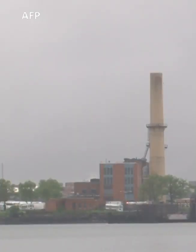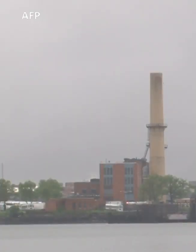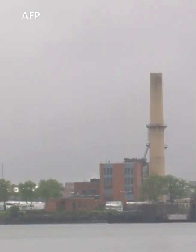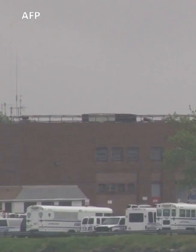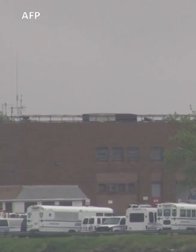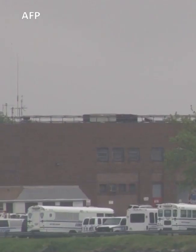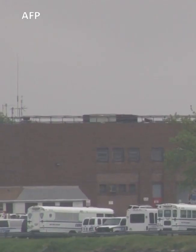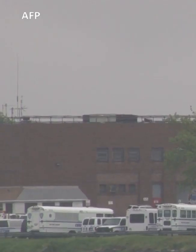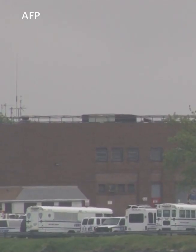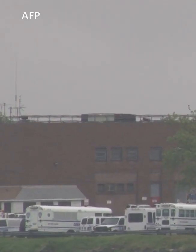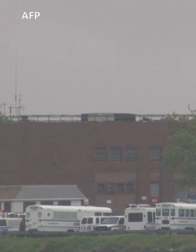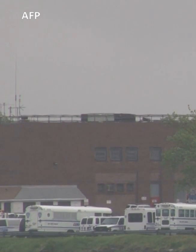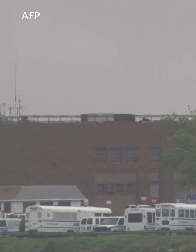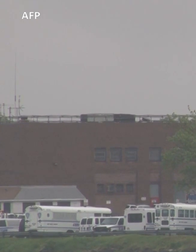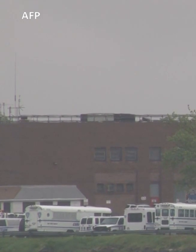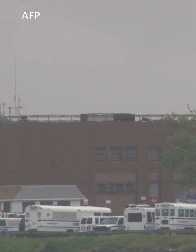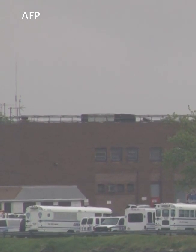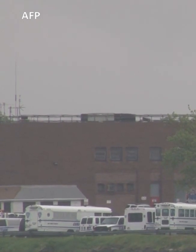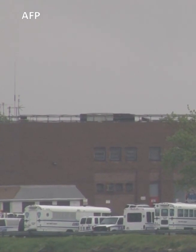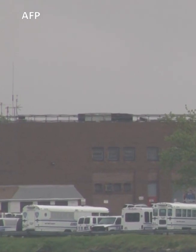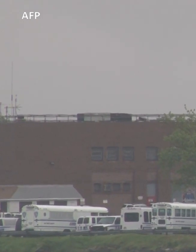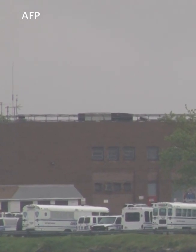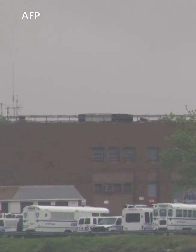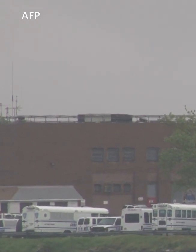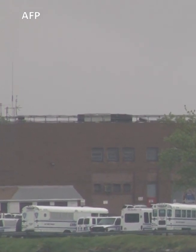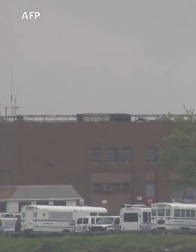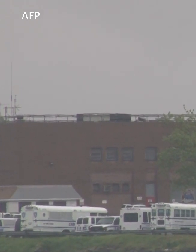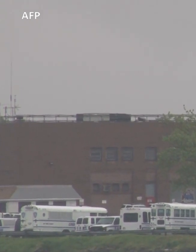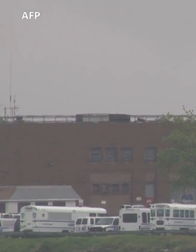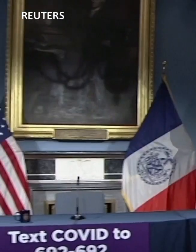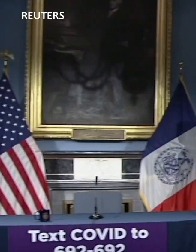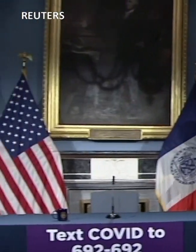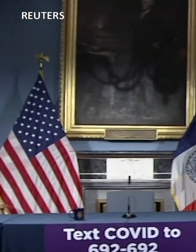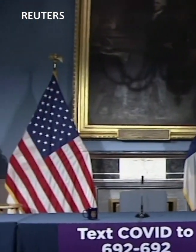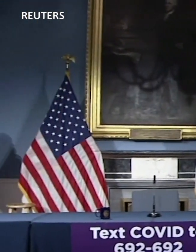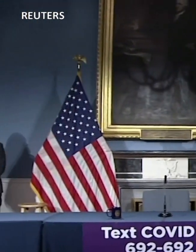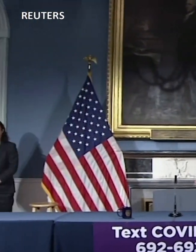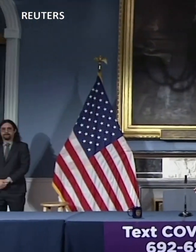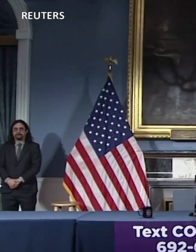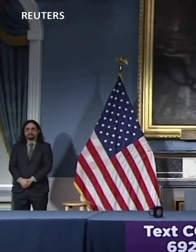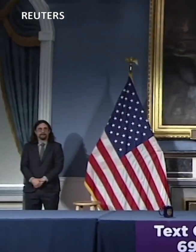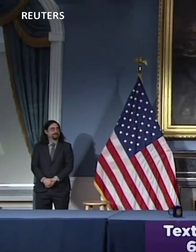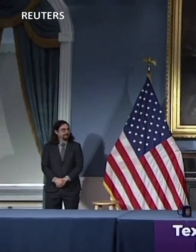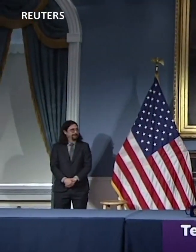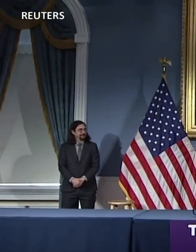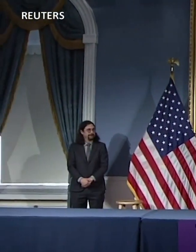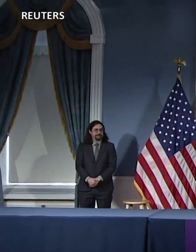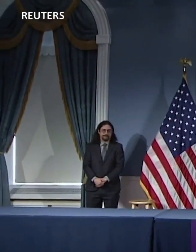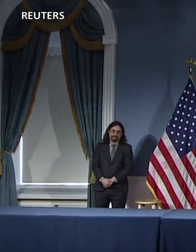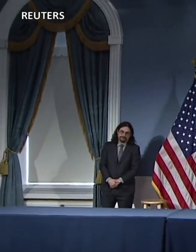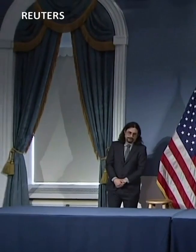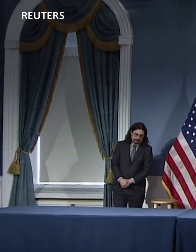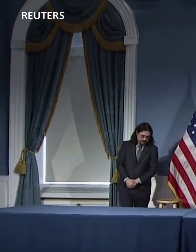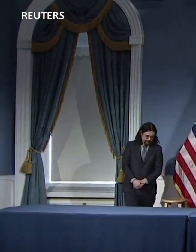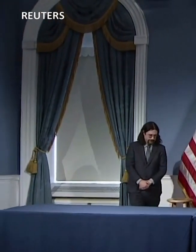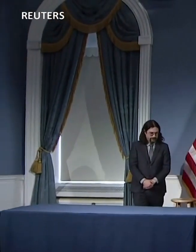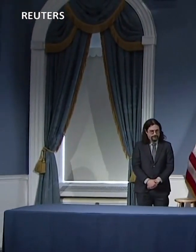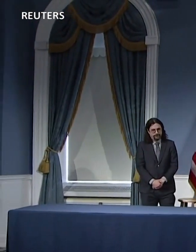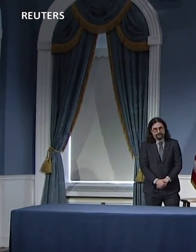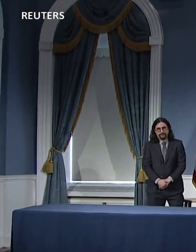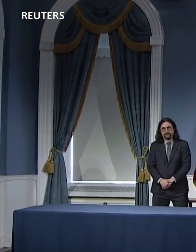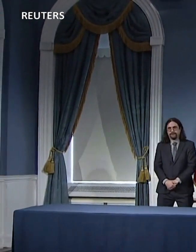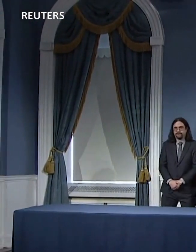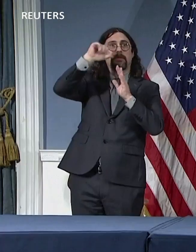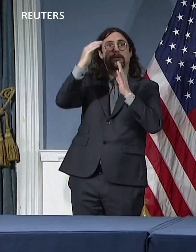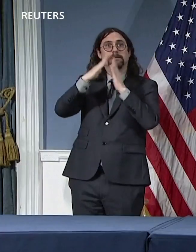vazifa. Shu kungacha Nyu-Yorkda 200 dan ortiq mahbus va qamoqxona xodimlarida virus aniqlandi. Natijada yuzlab mahkum